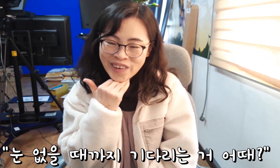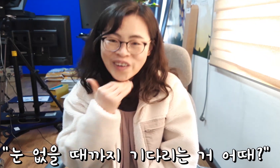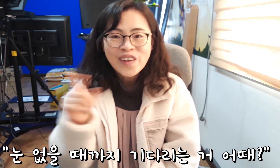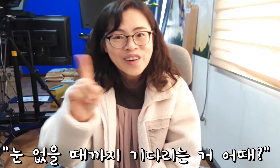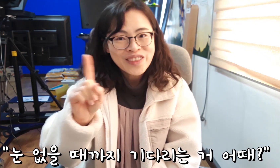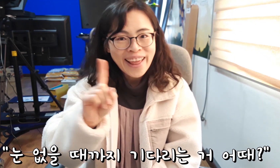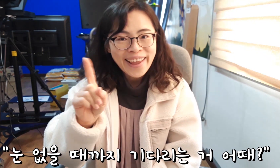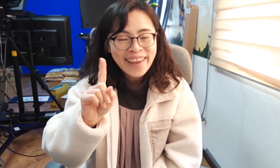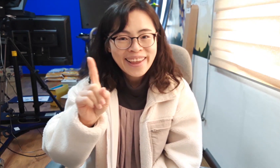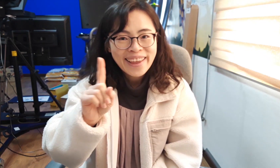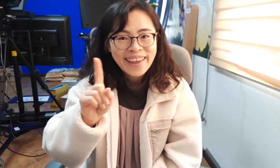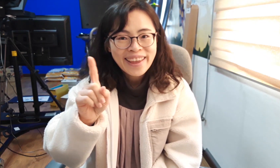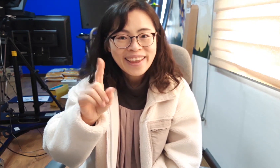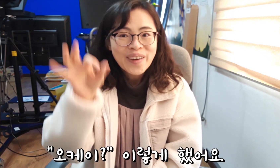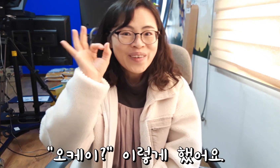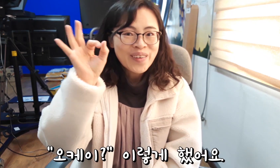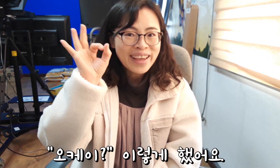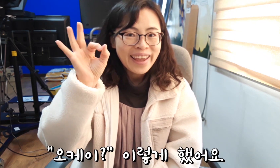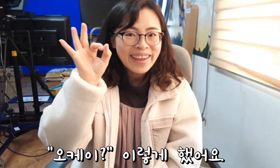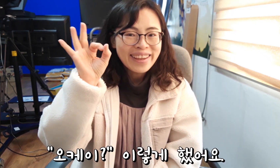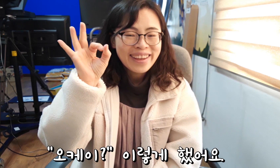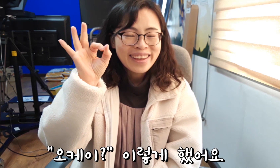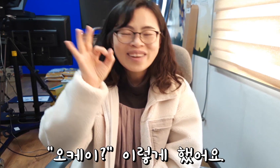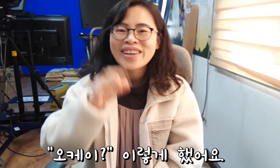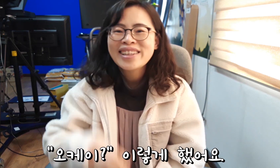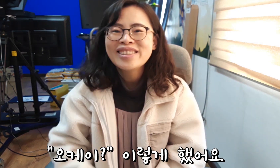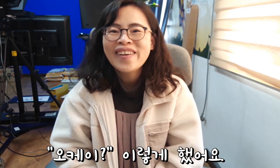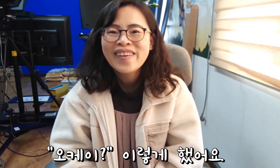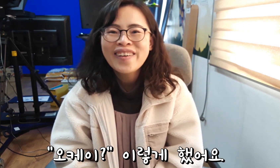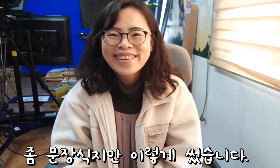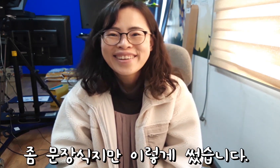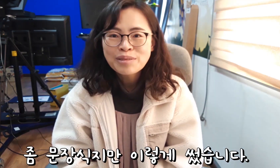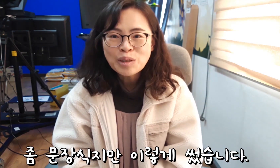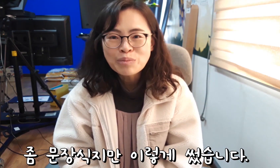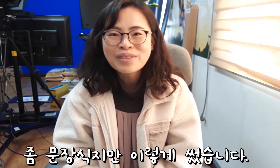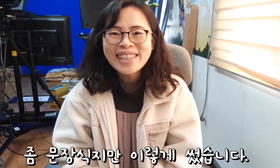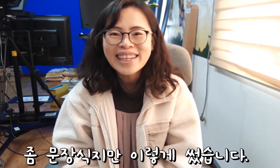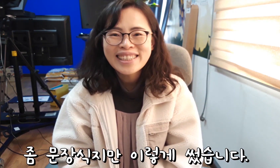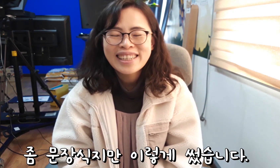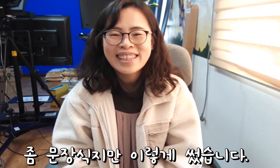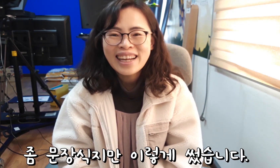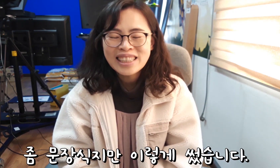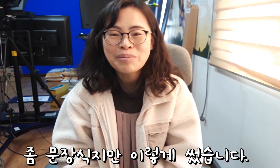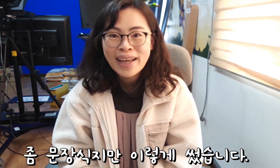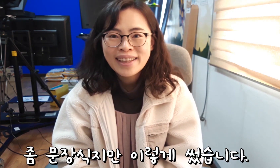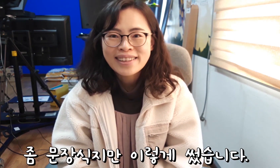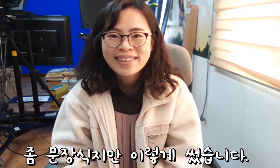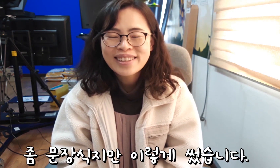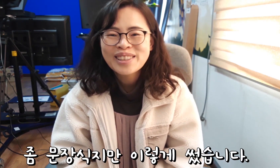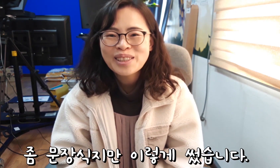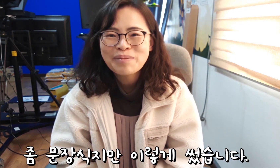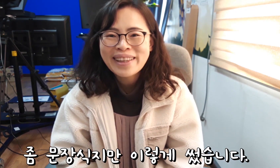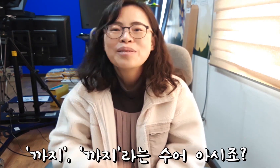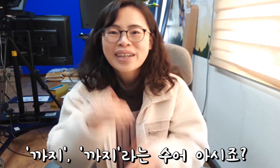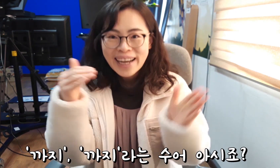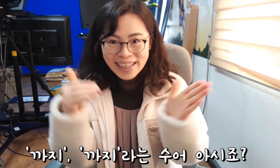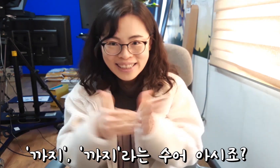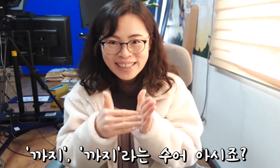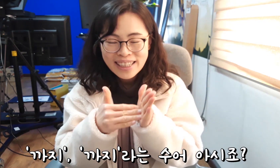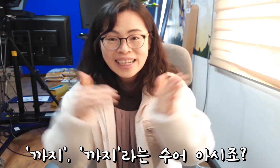거 어때? 오케이? 이렇게 했어요. 좀 문장식이긴 하지만 그렇게 썼습니다.